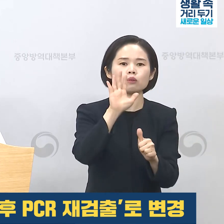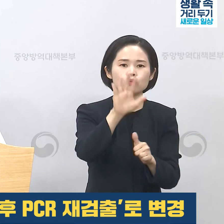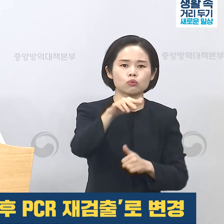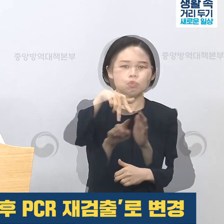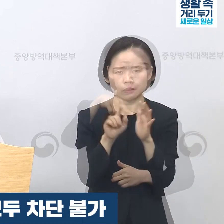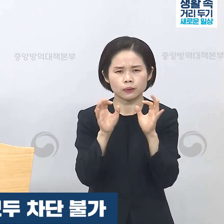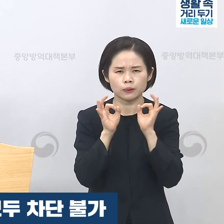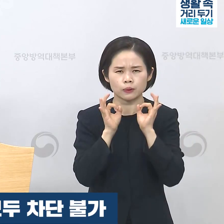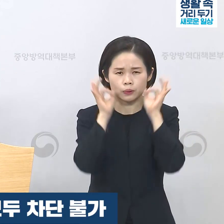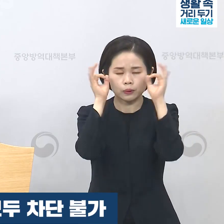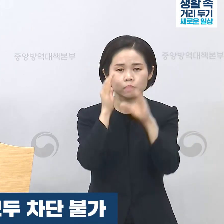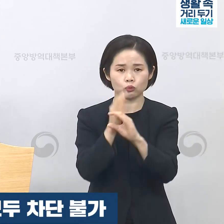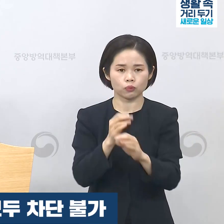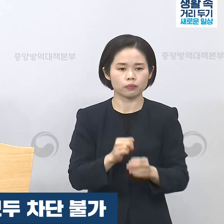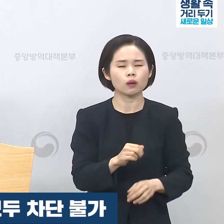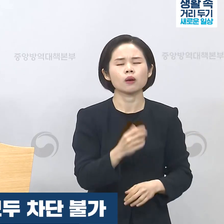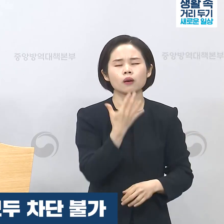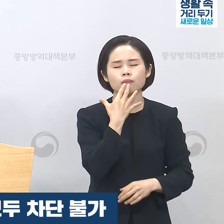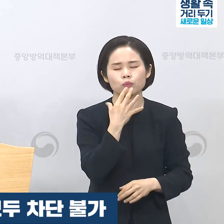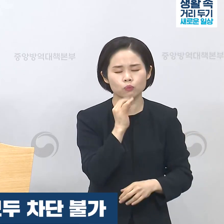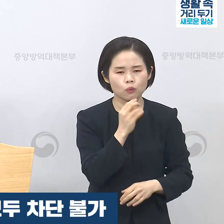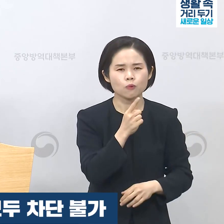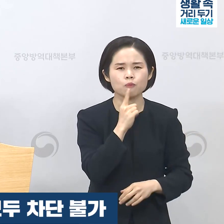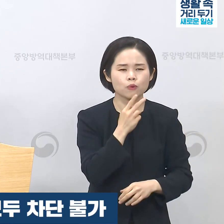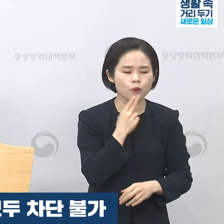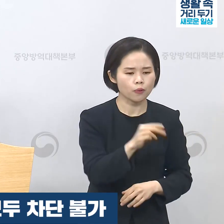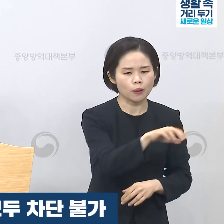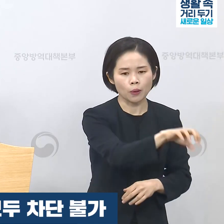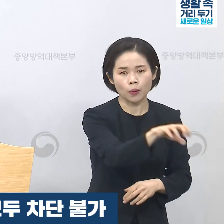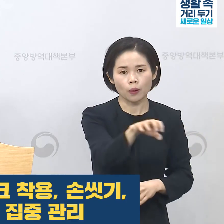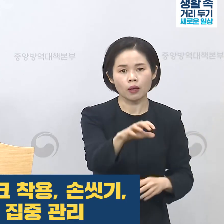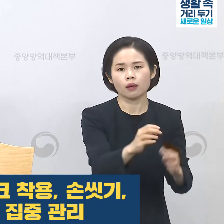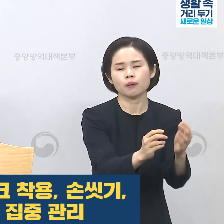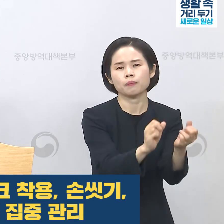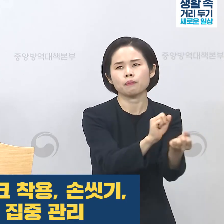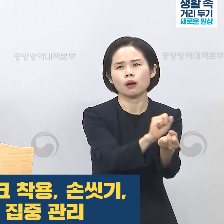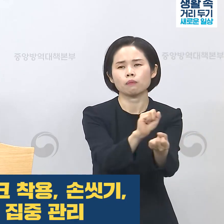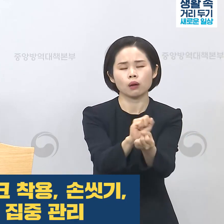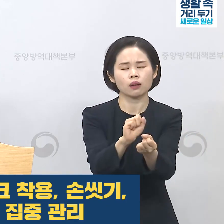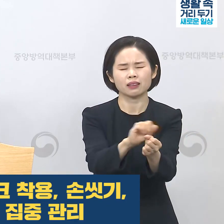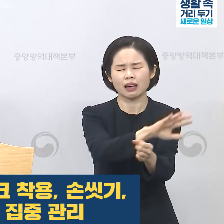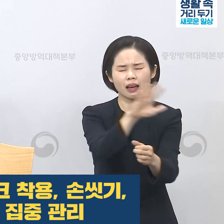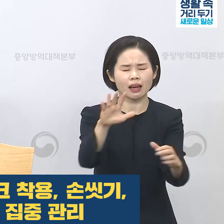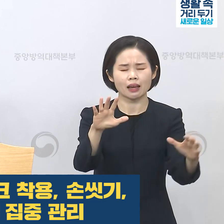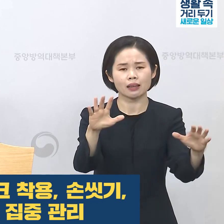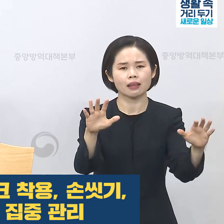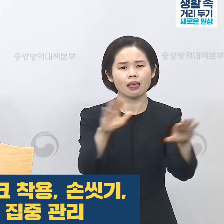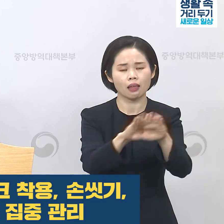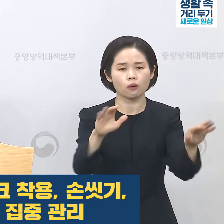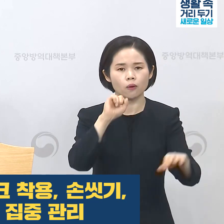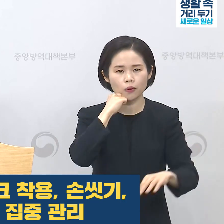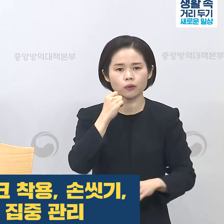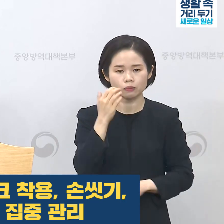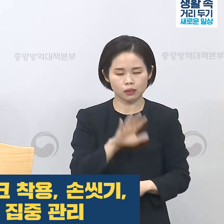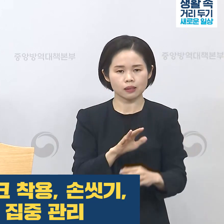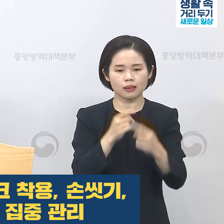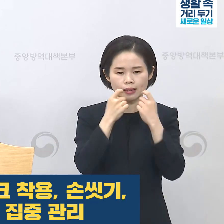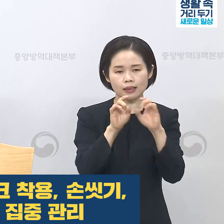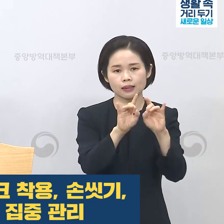하였습니다. 산발적인 발생을 모두 차단할 수는 없어도 거리두기, 마스크, 손